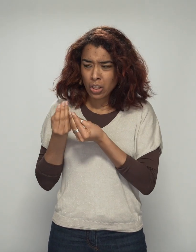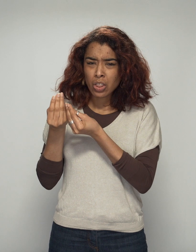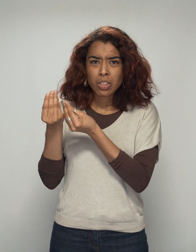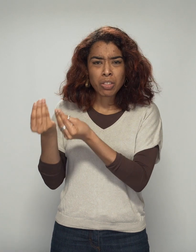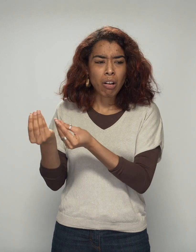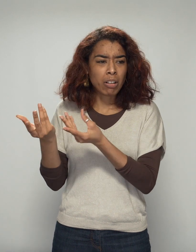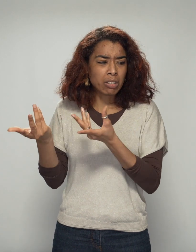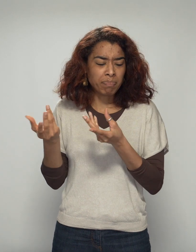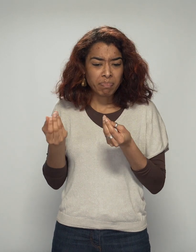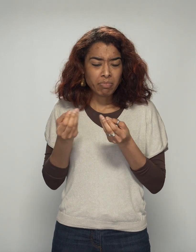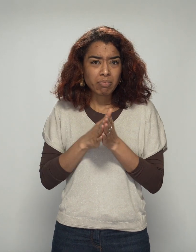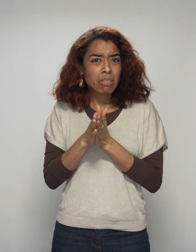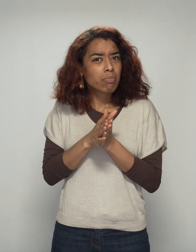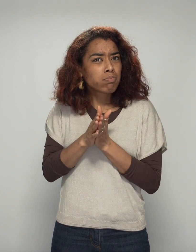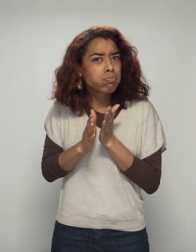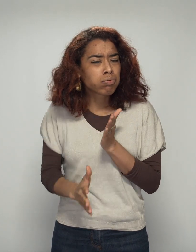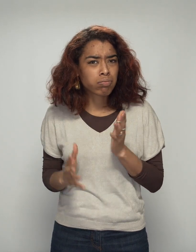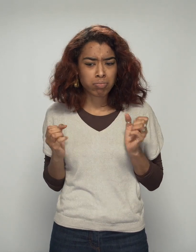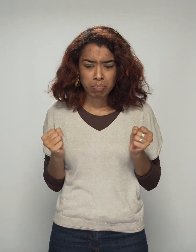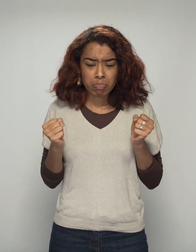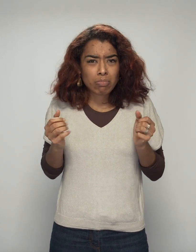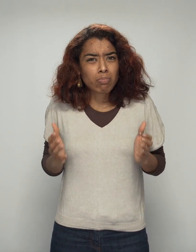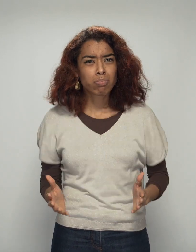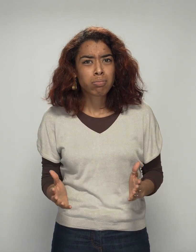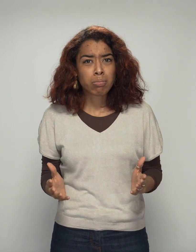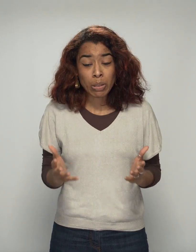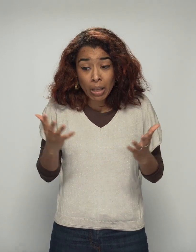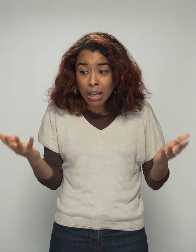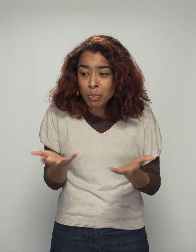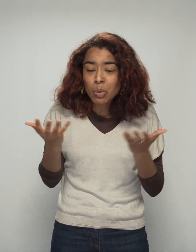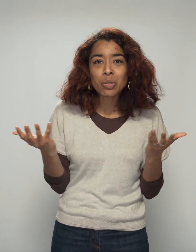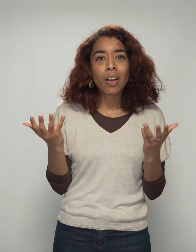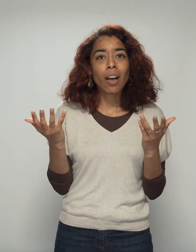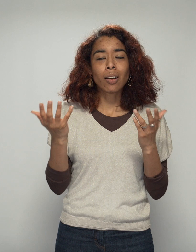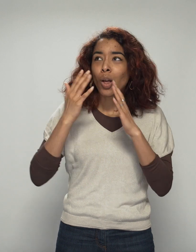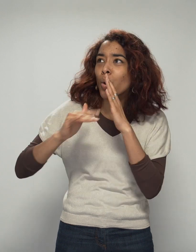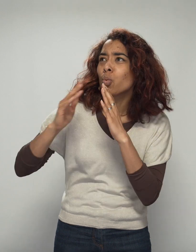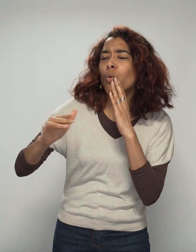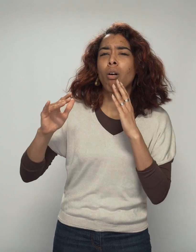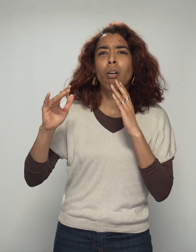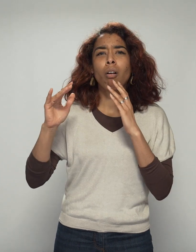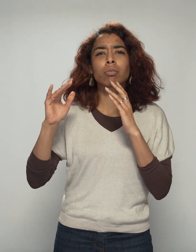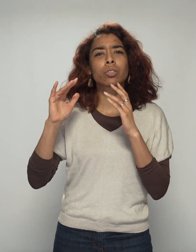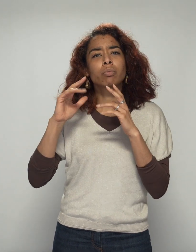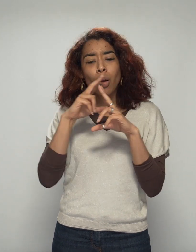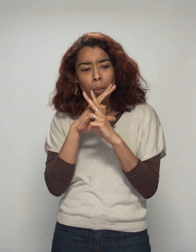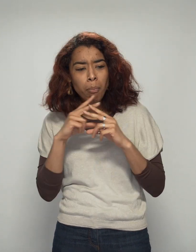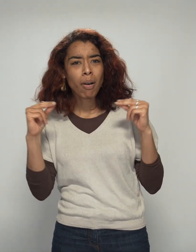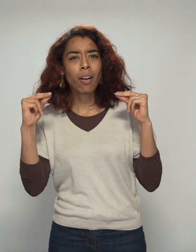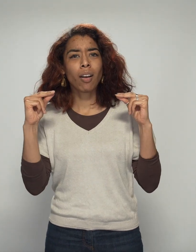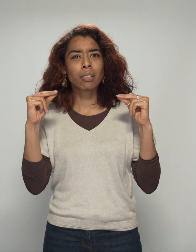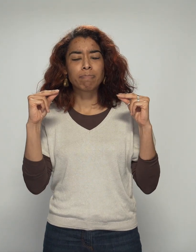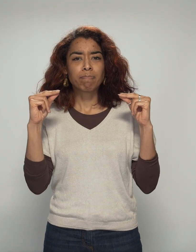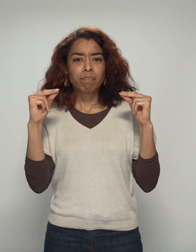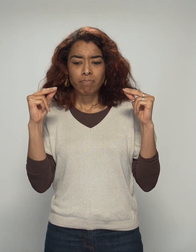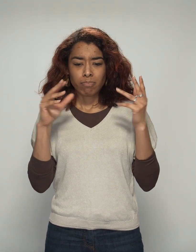ont fait qu'il a été découragé et que l'atmosphère de paix, de louange et de prière à la